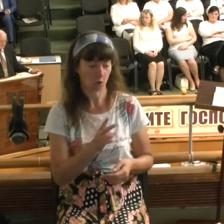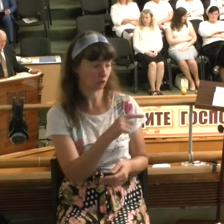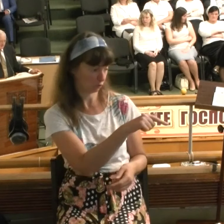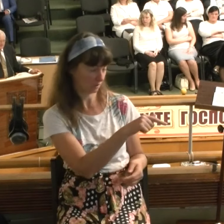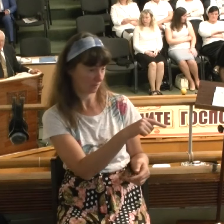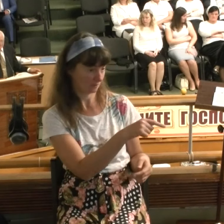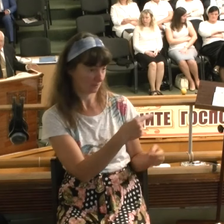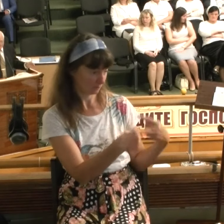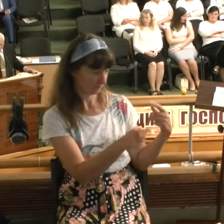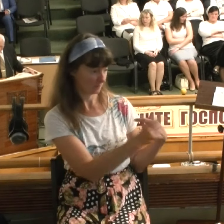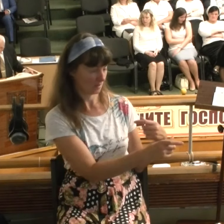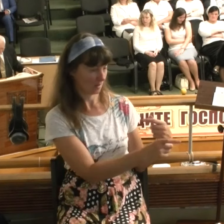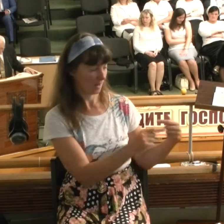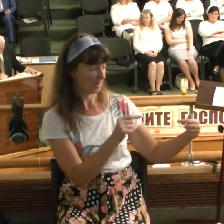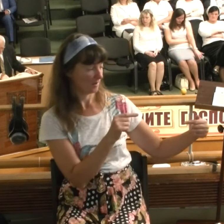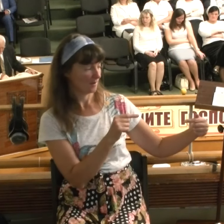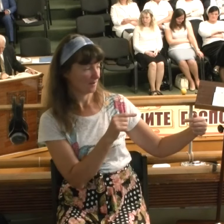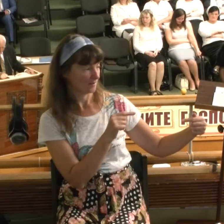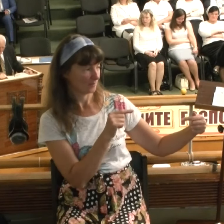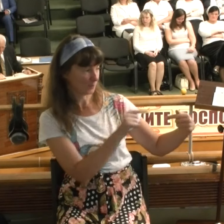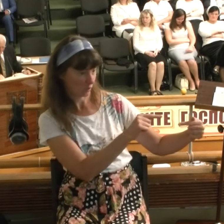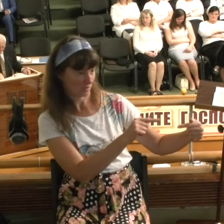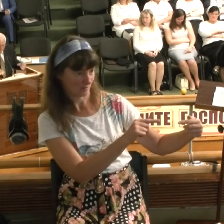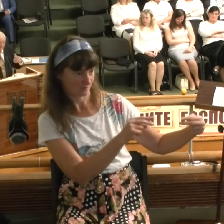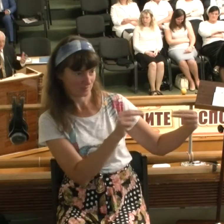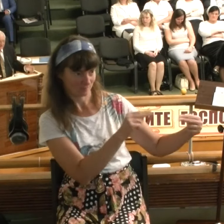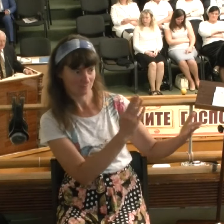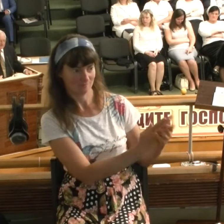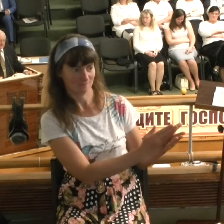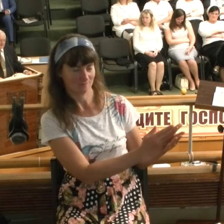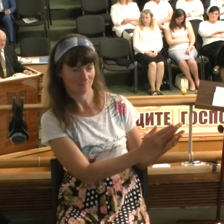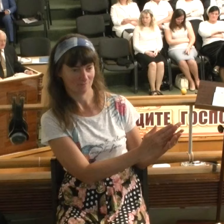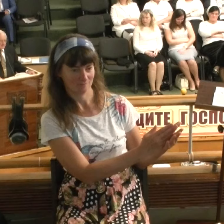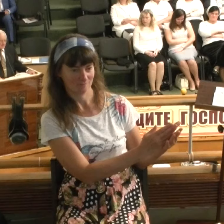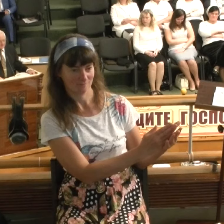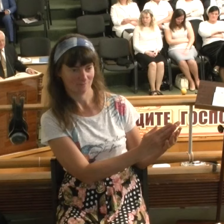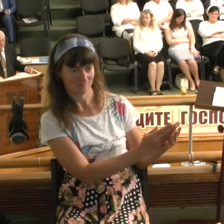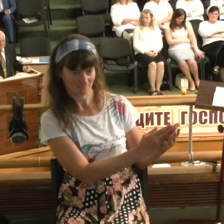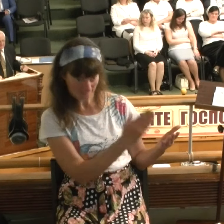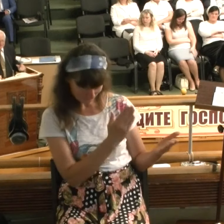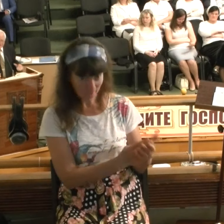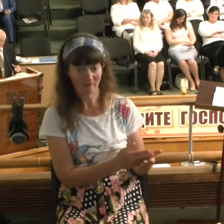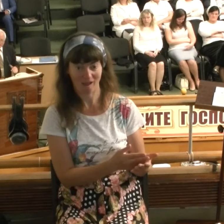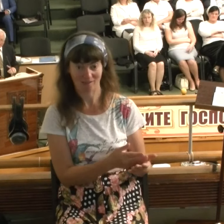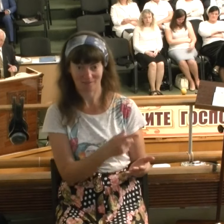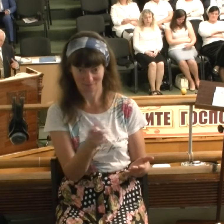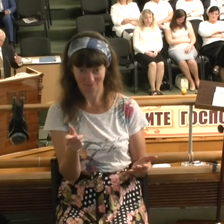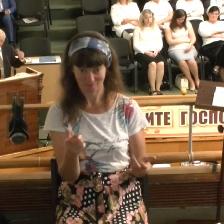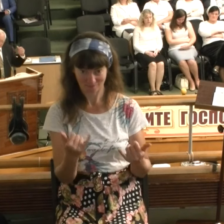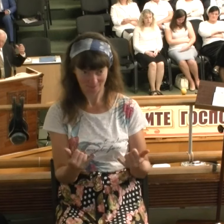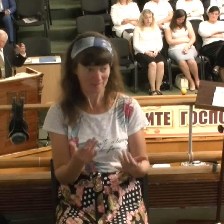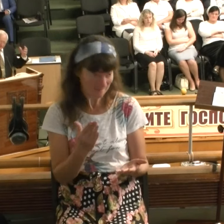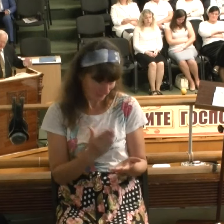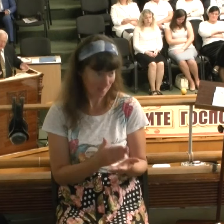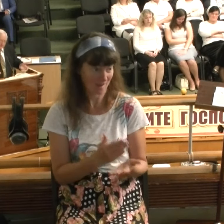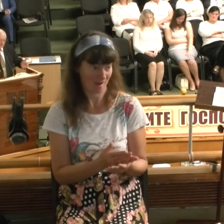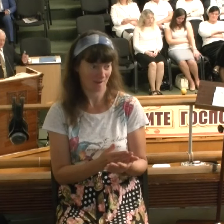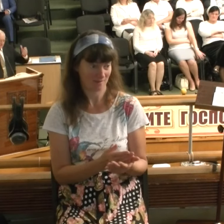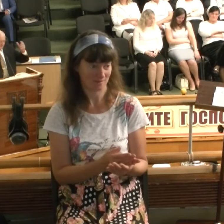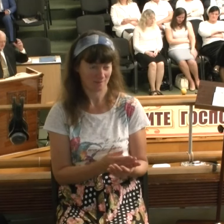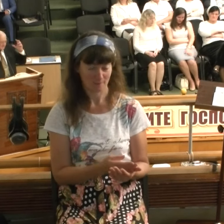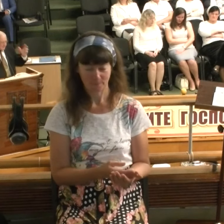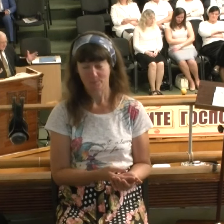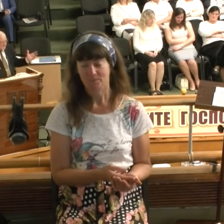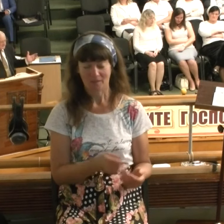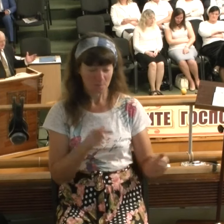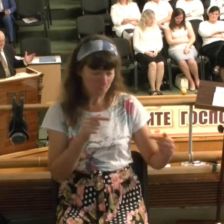свидетельствует, когда против вас что-то говорят, против вас где-то кто-то выступил,